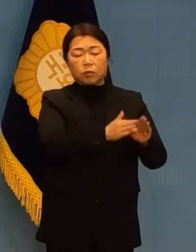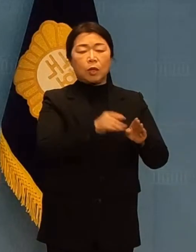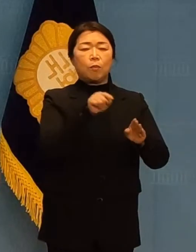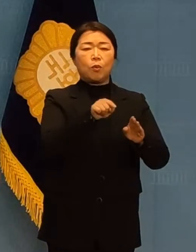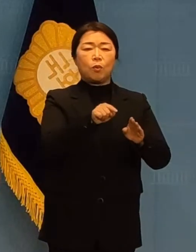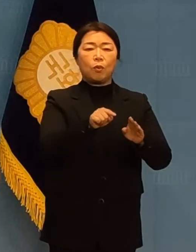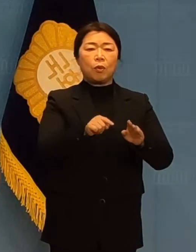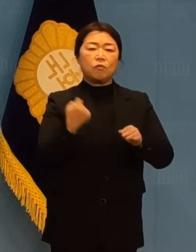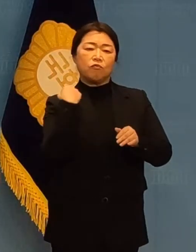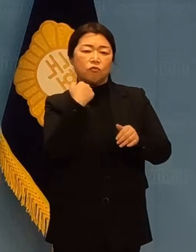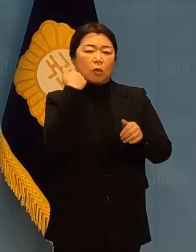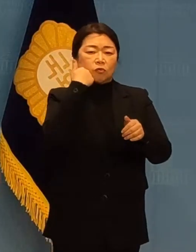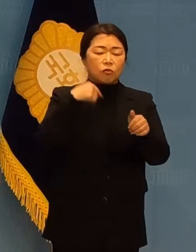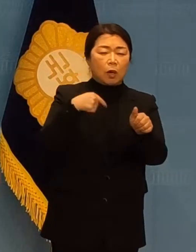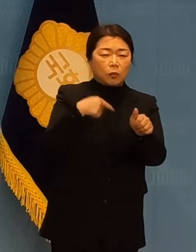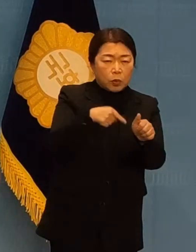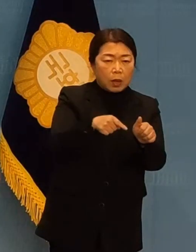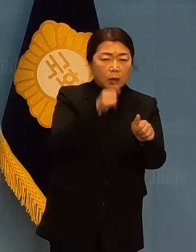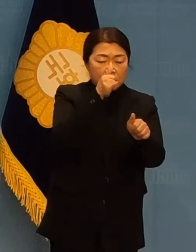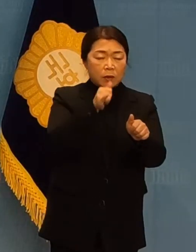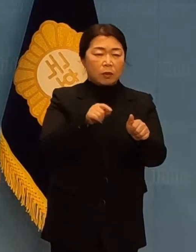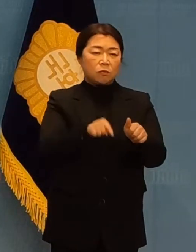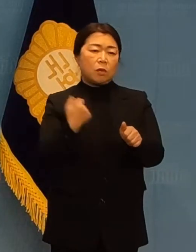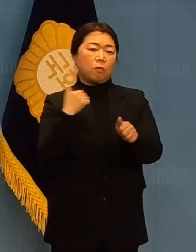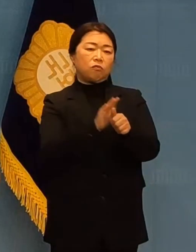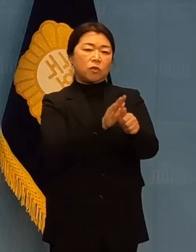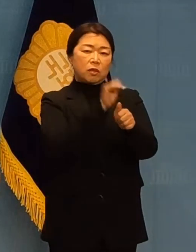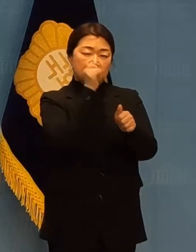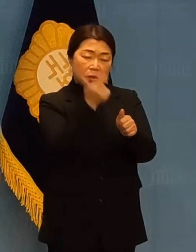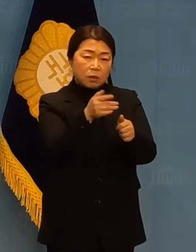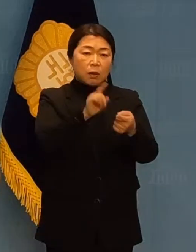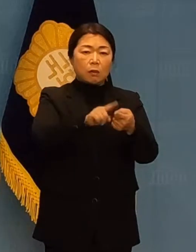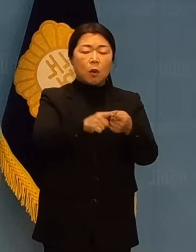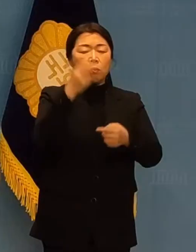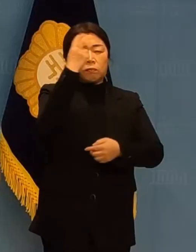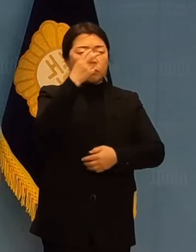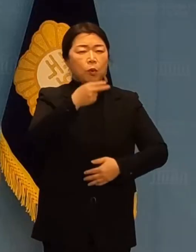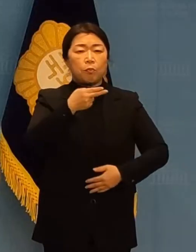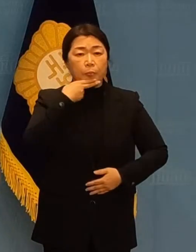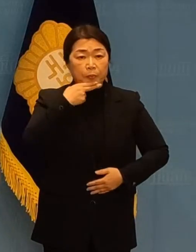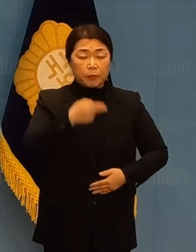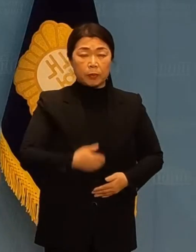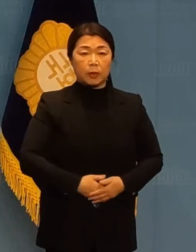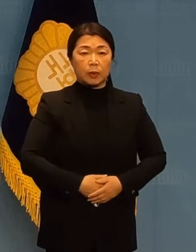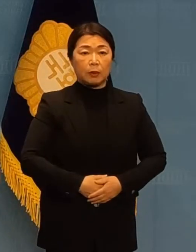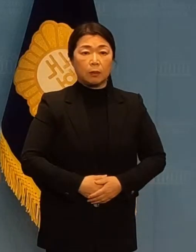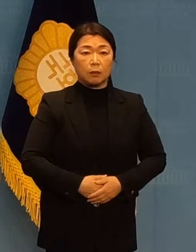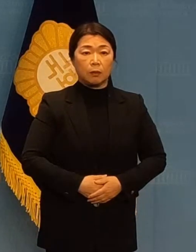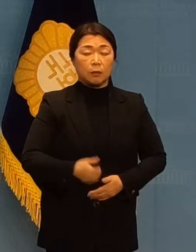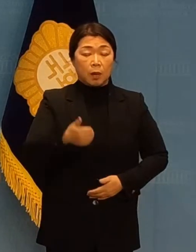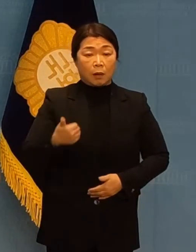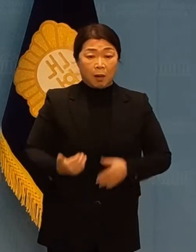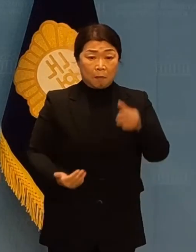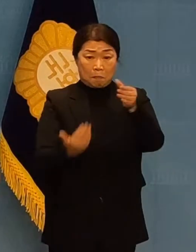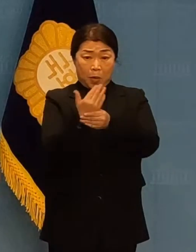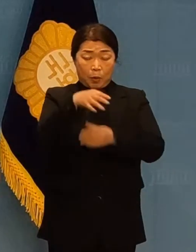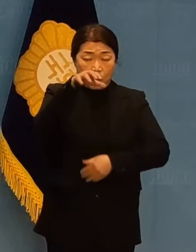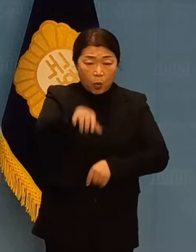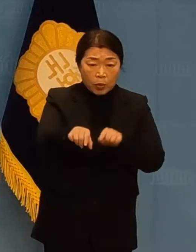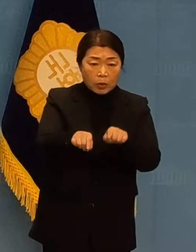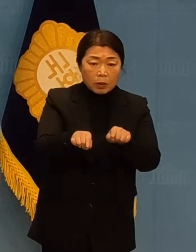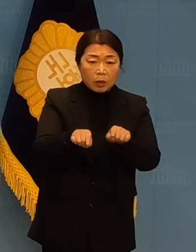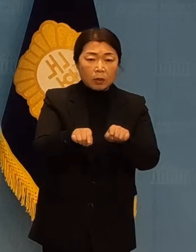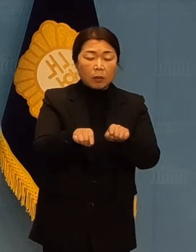정권의 연관성 조사하지 않았습니다. 아까 보여드린 사건 현장에 김진성 외에 그